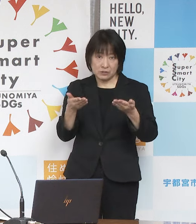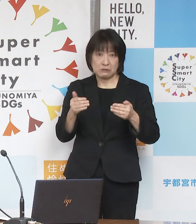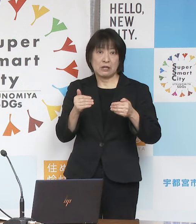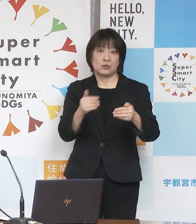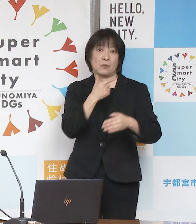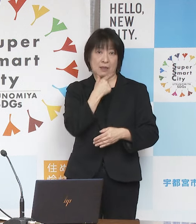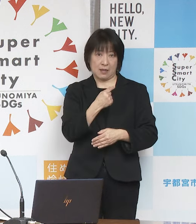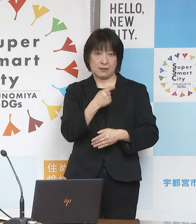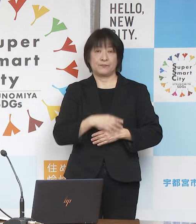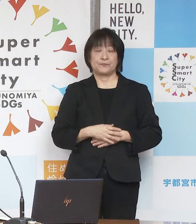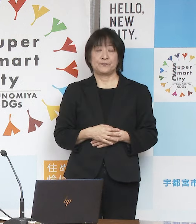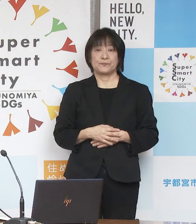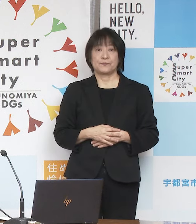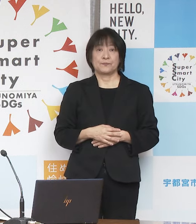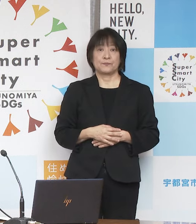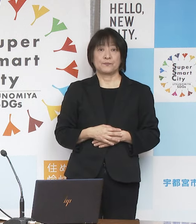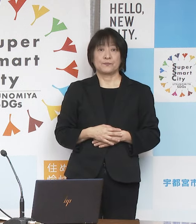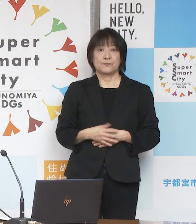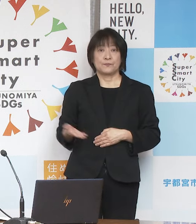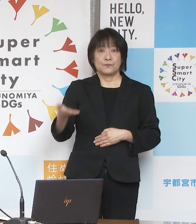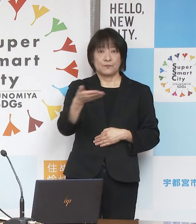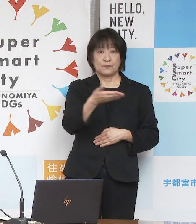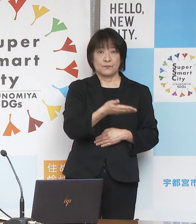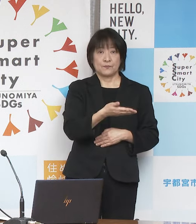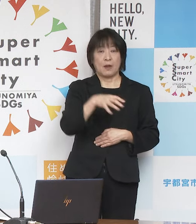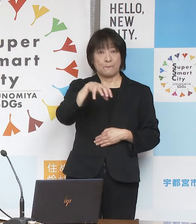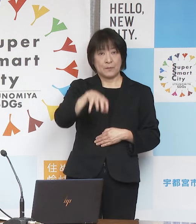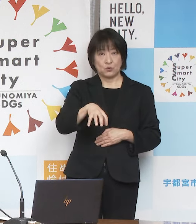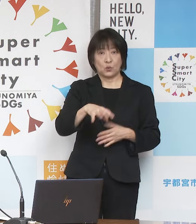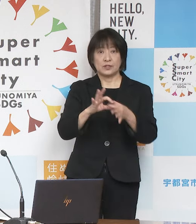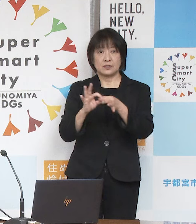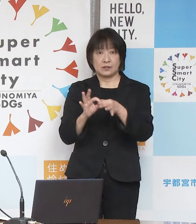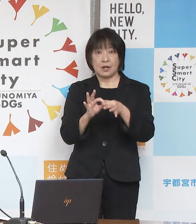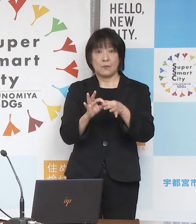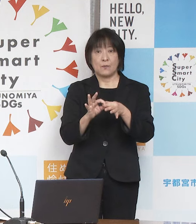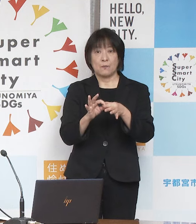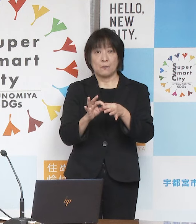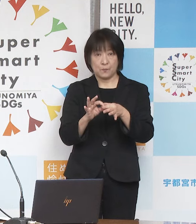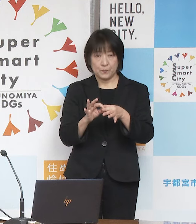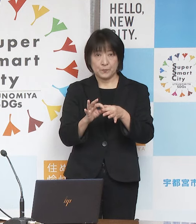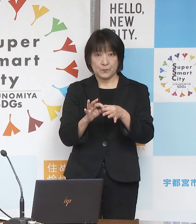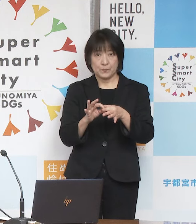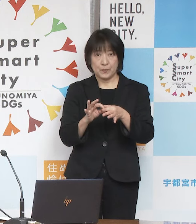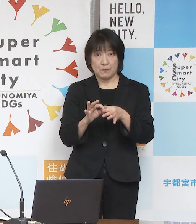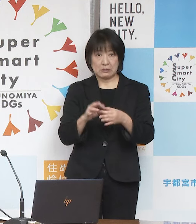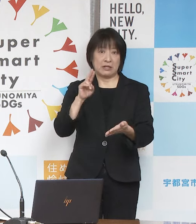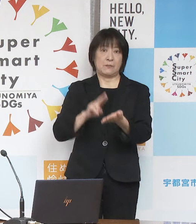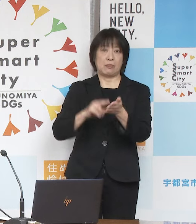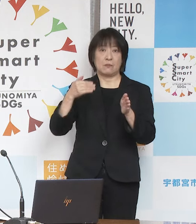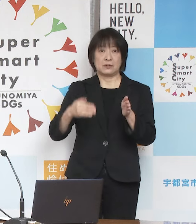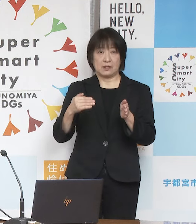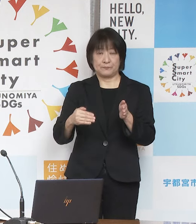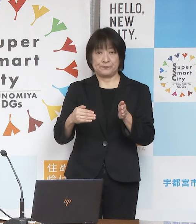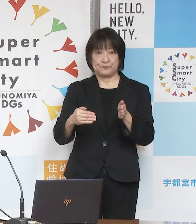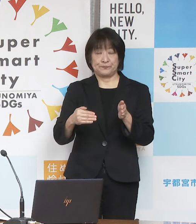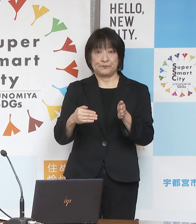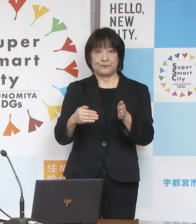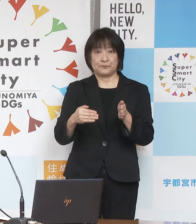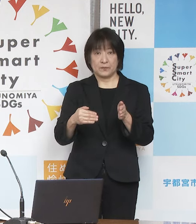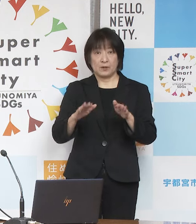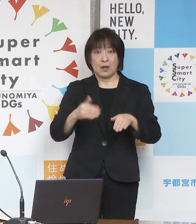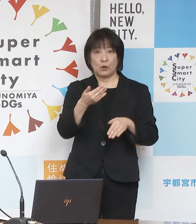でえ続きまして場所に関してはえ現行まだあの確定はしておりませんがま現在の